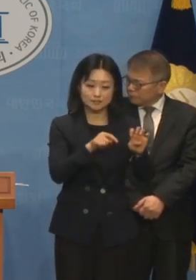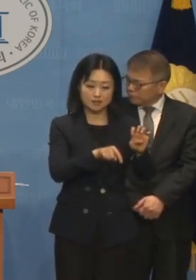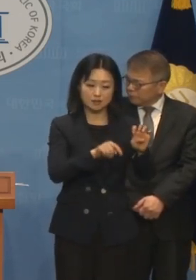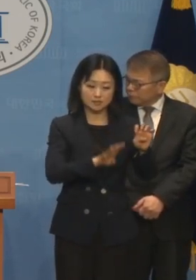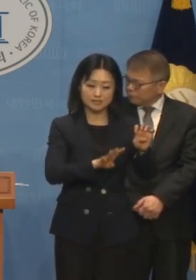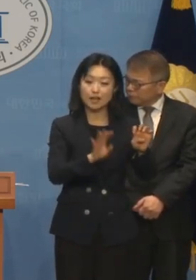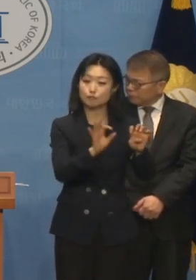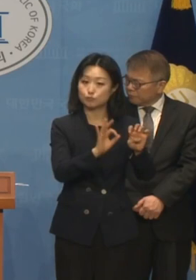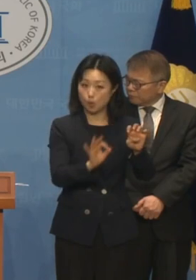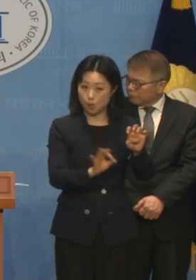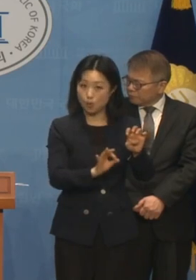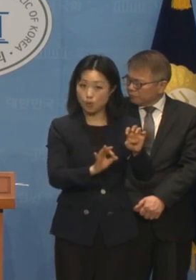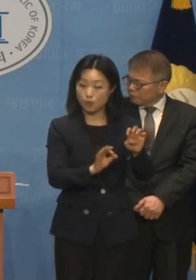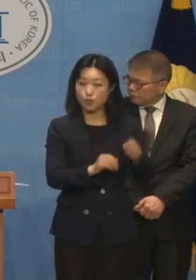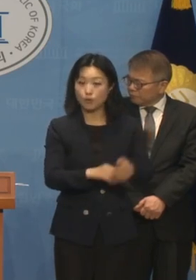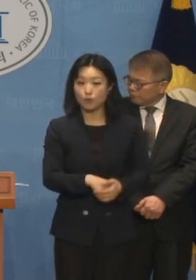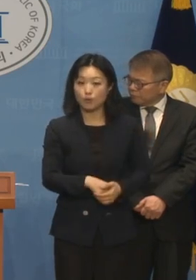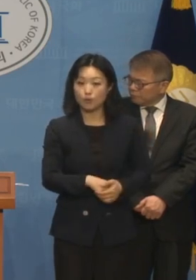40.4%로